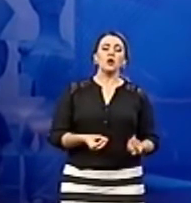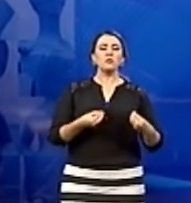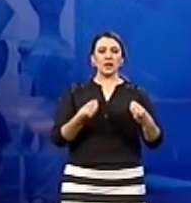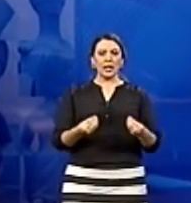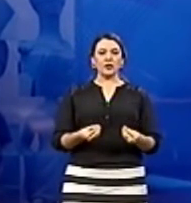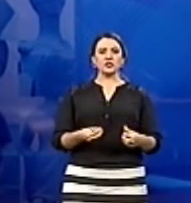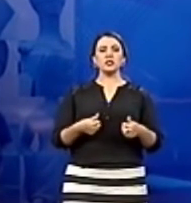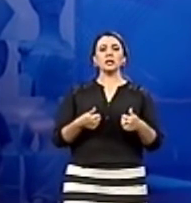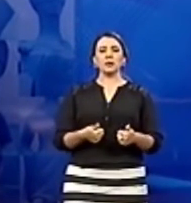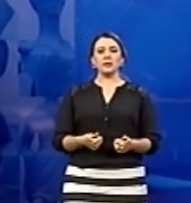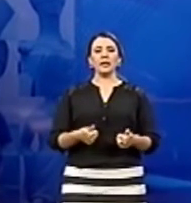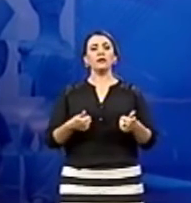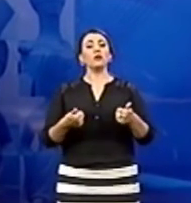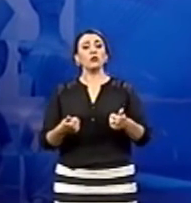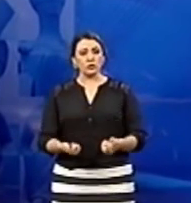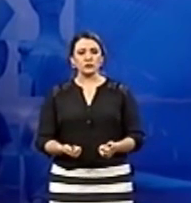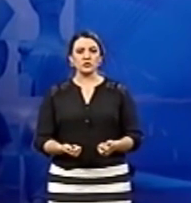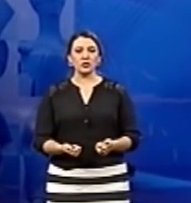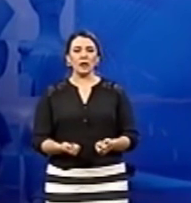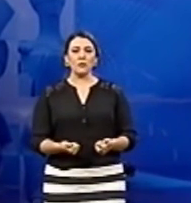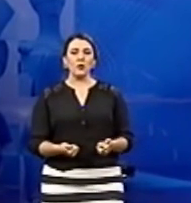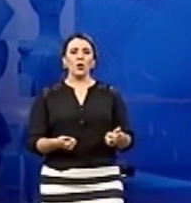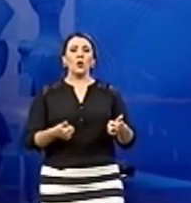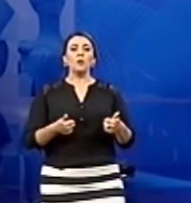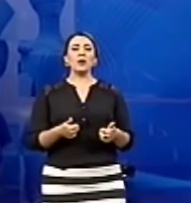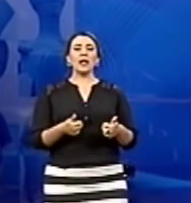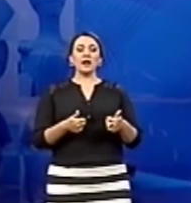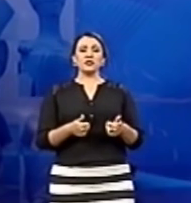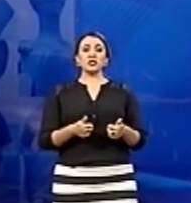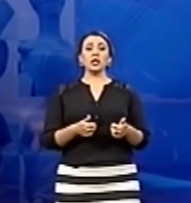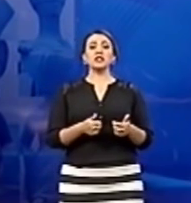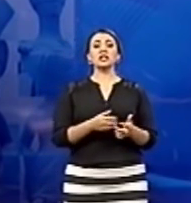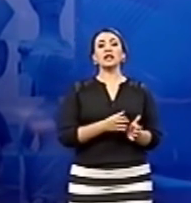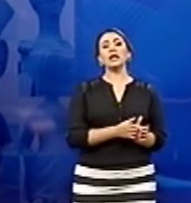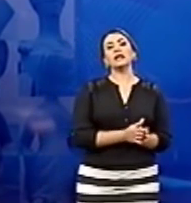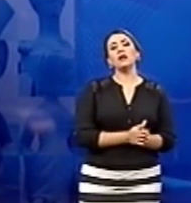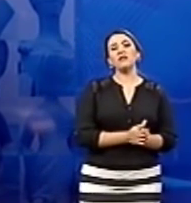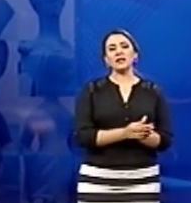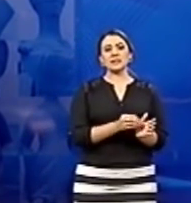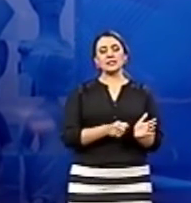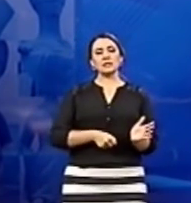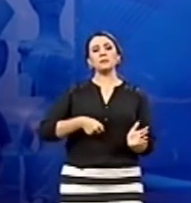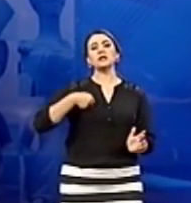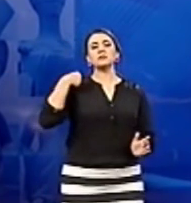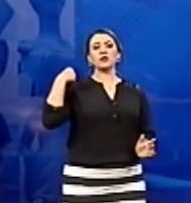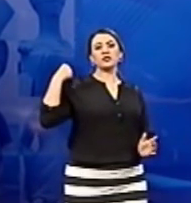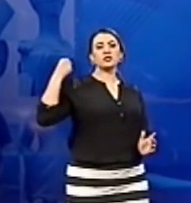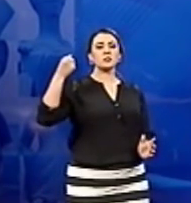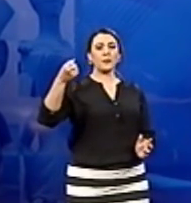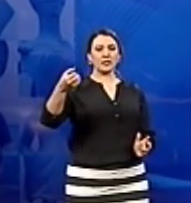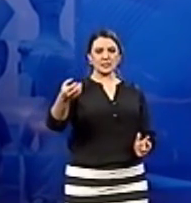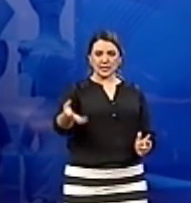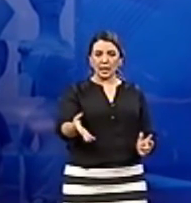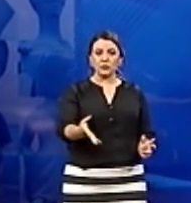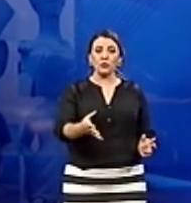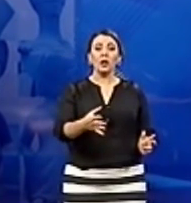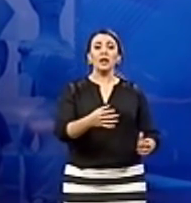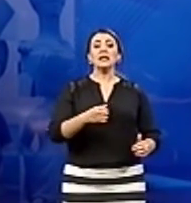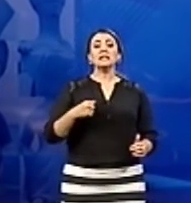uma garantia também constitucional, uma garantia de que ele não vai ser simplesmente dispensado